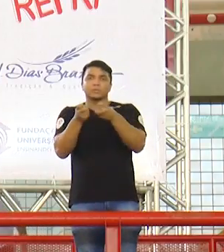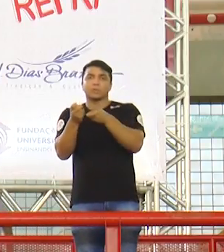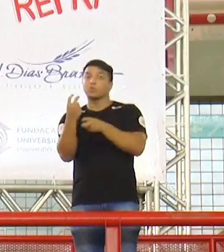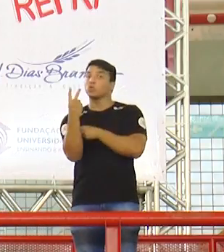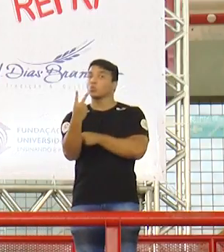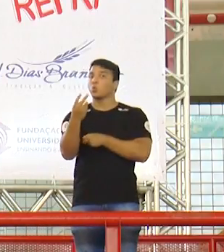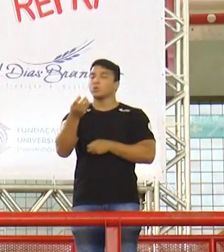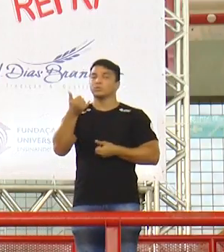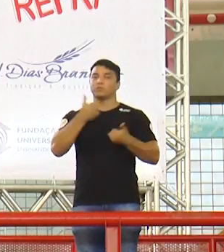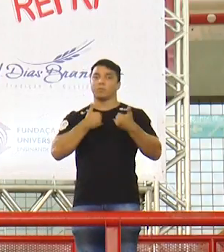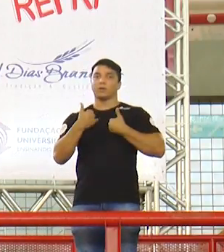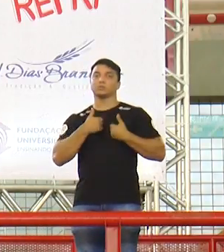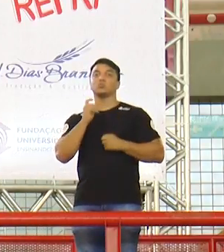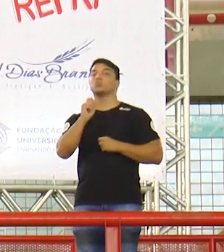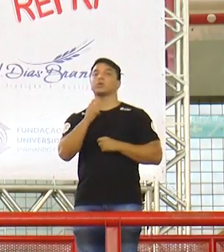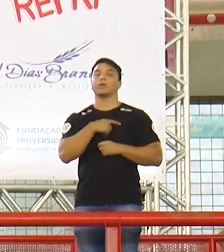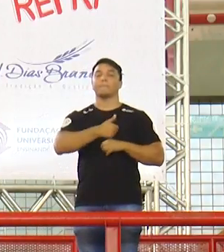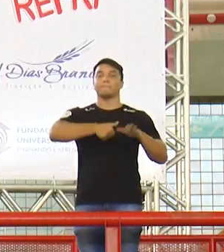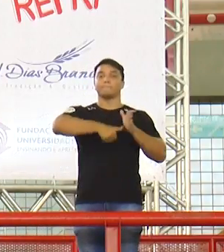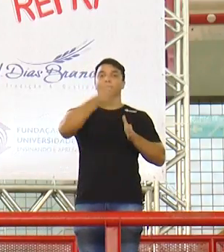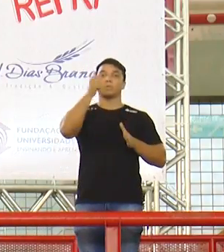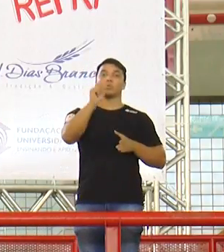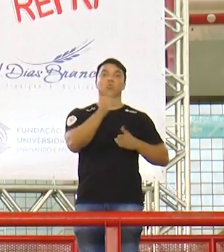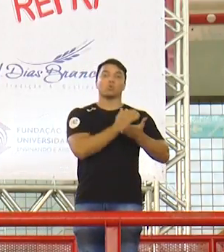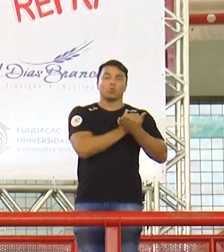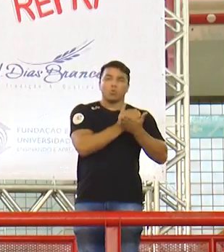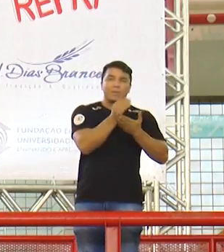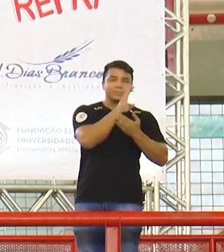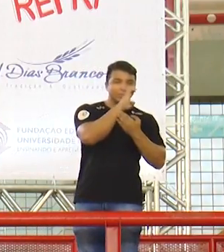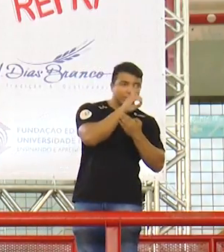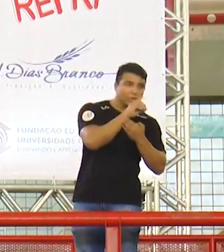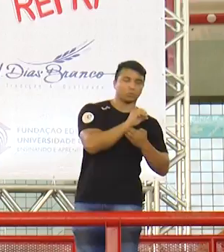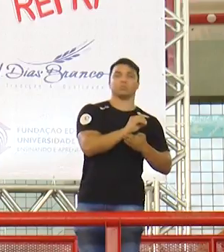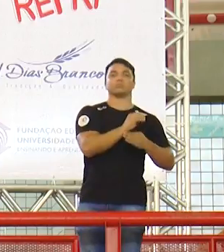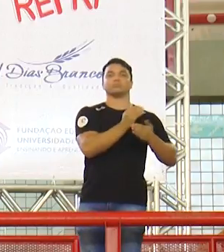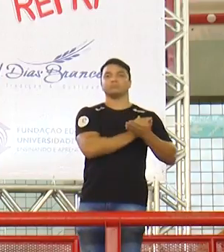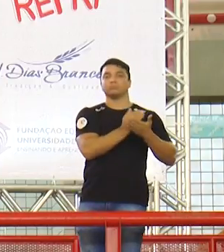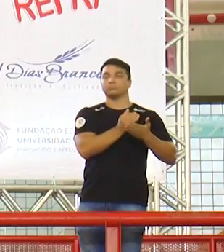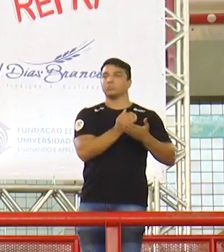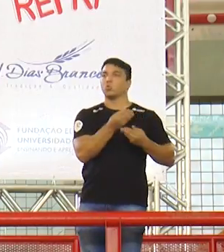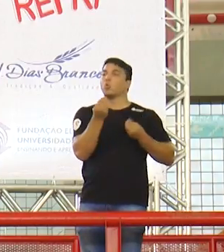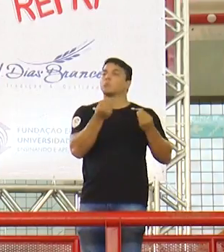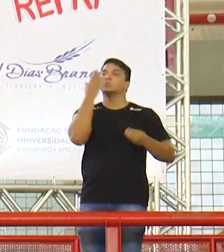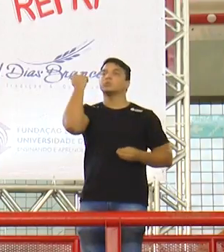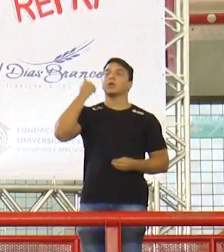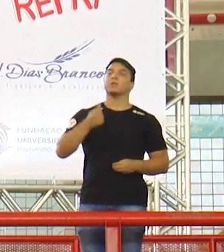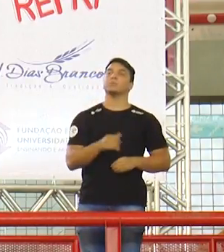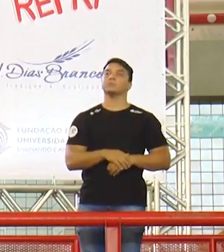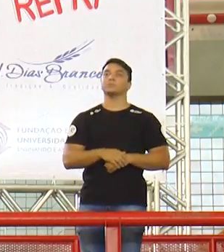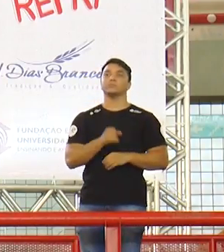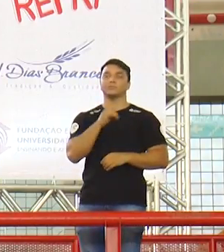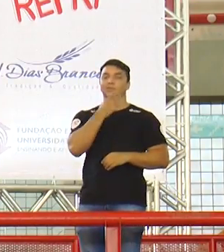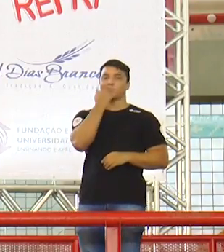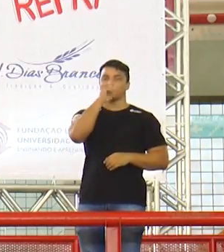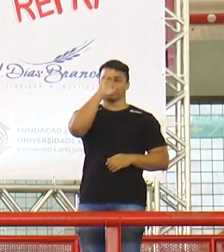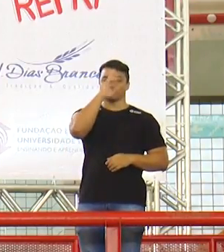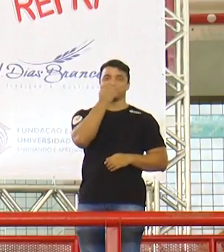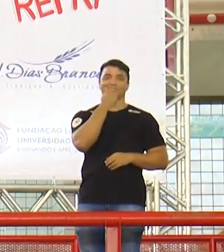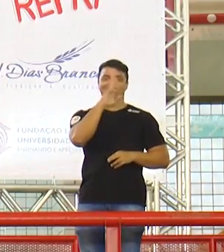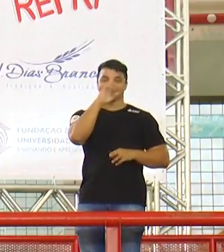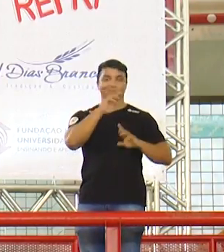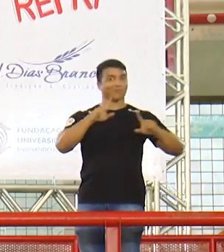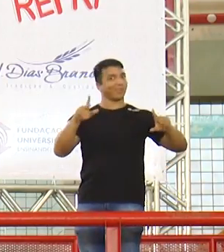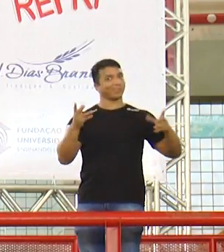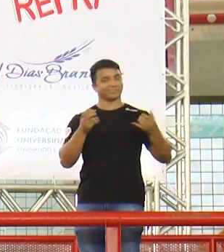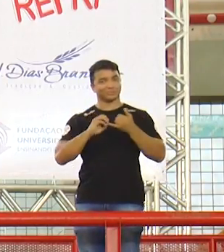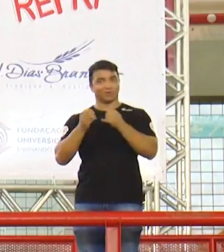duas informações. Primeiro, que o trem parte bem cedinho. Aí ele, como é que você sabe? Se partisse na hora do almoço, era feijão com arroz, feijão com arroz, feijão com